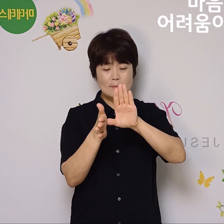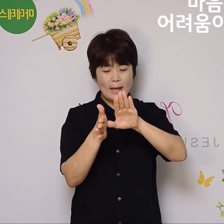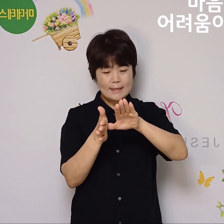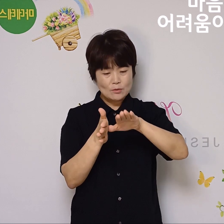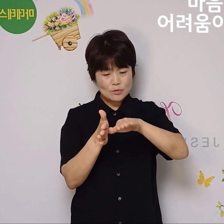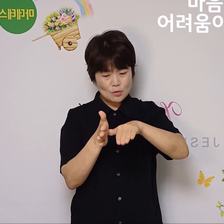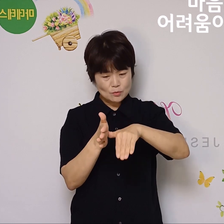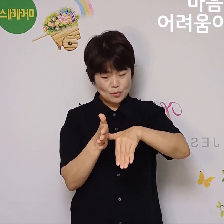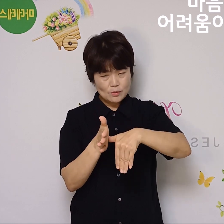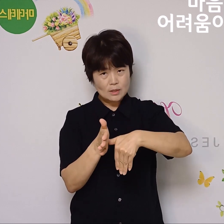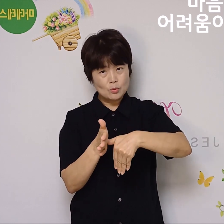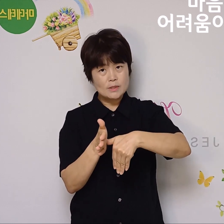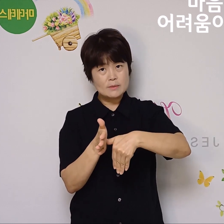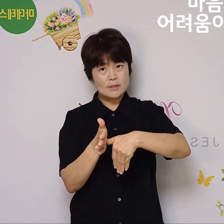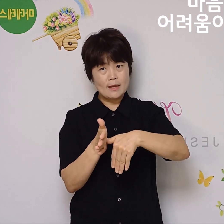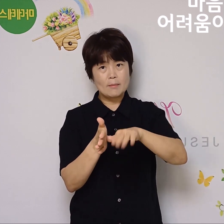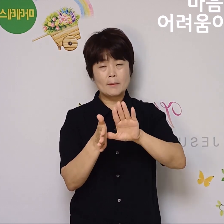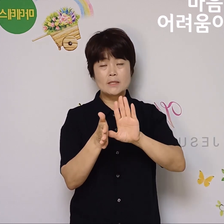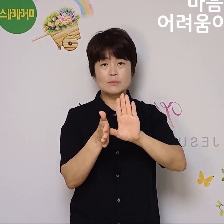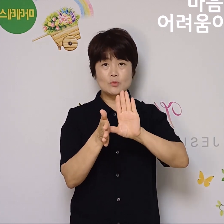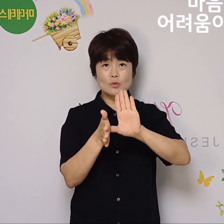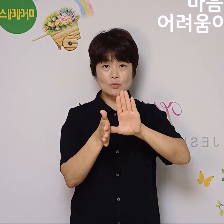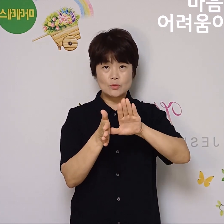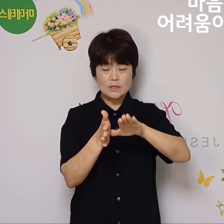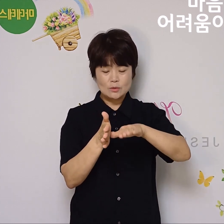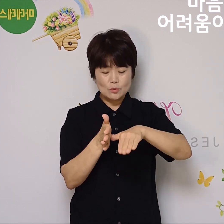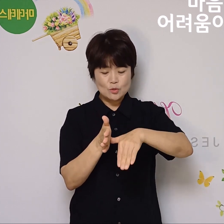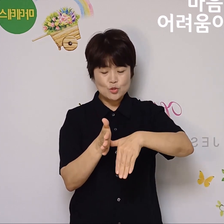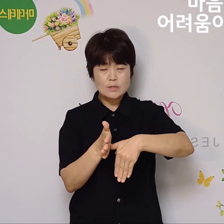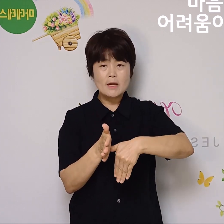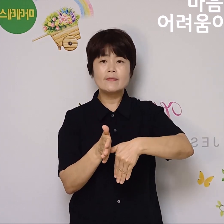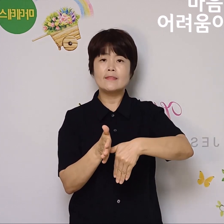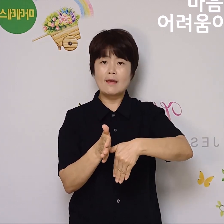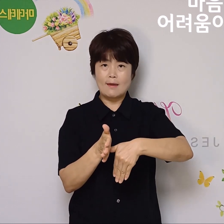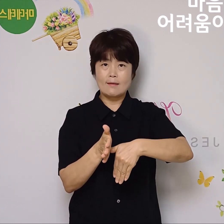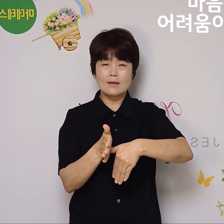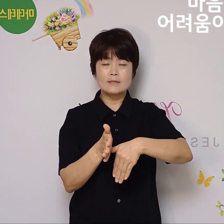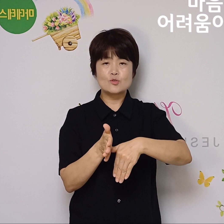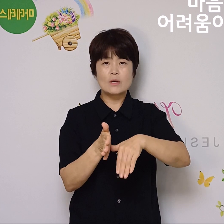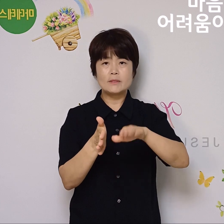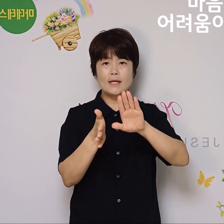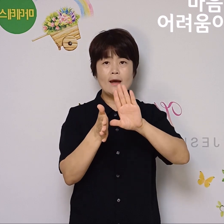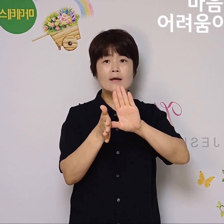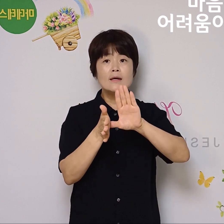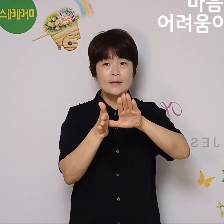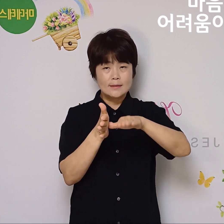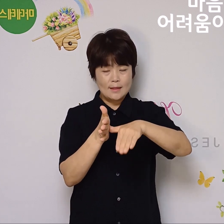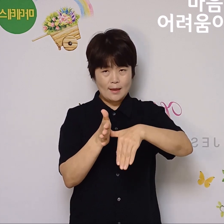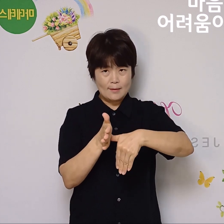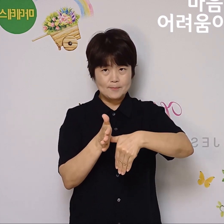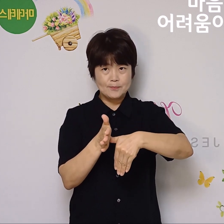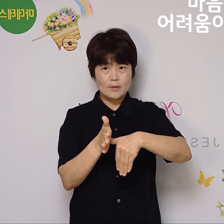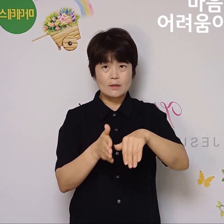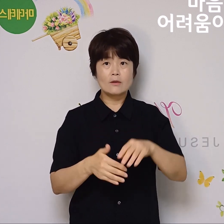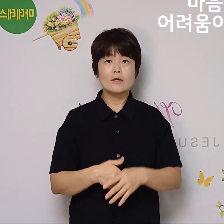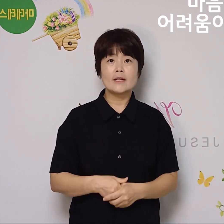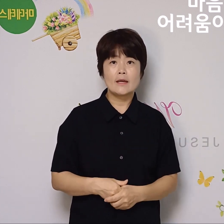위에서 반원 정도 이렇게 돌리시면 돼요. 180도 정도를 돌려주시면 때라는 하는 수합니다. 때